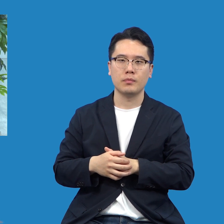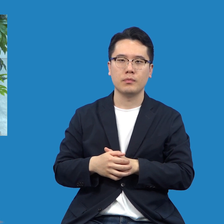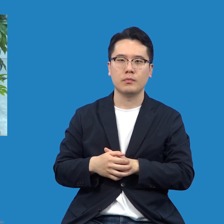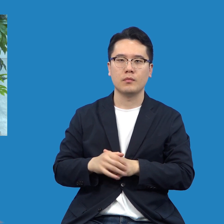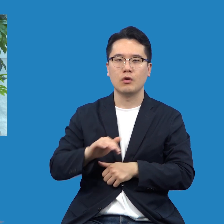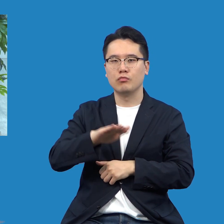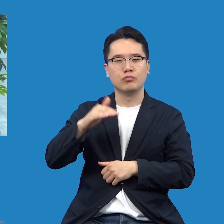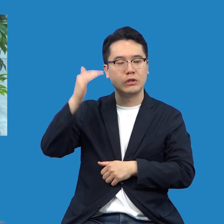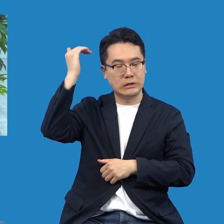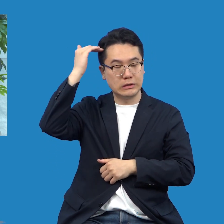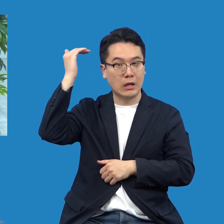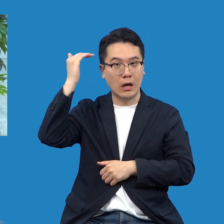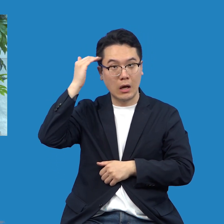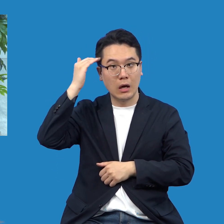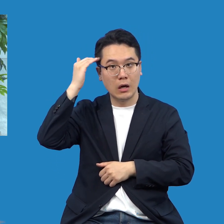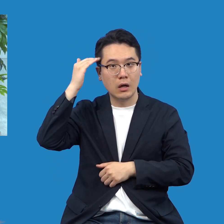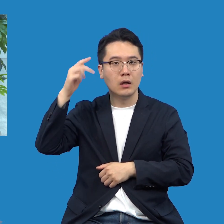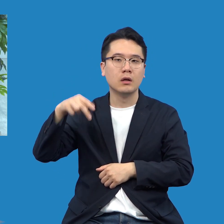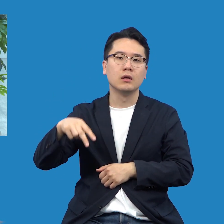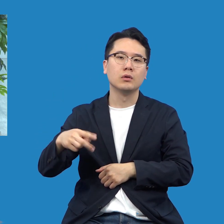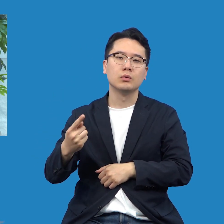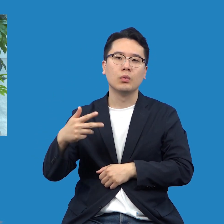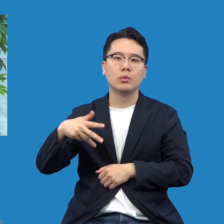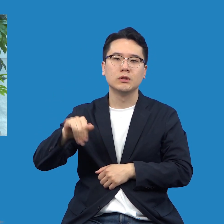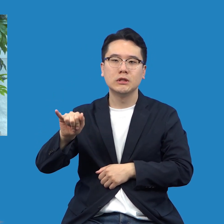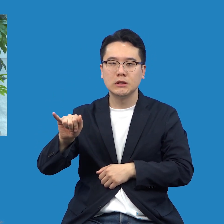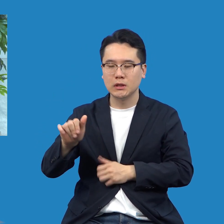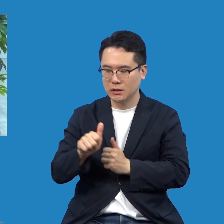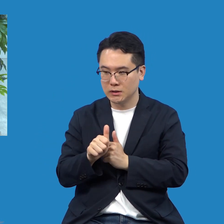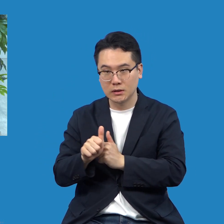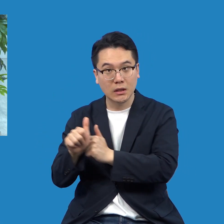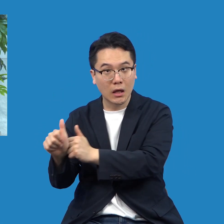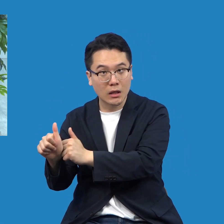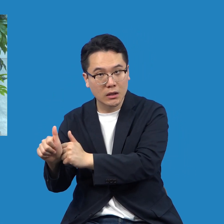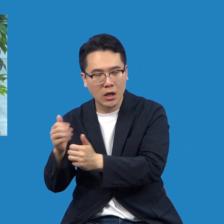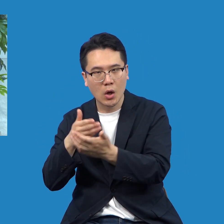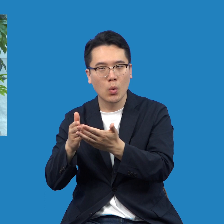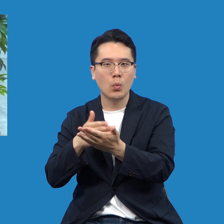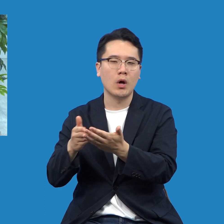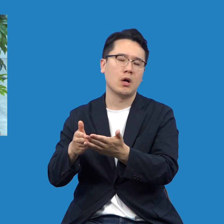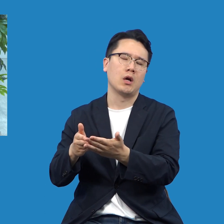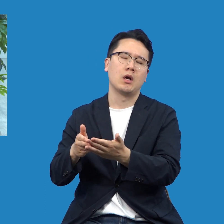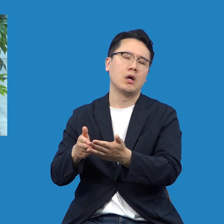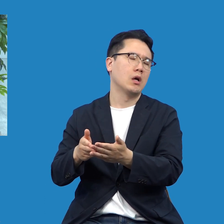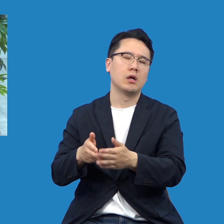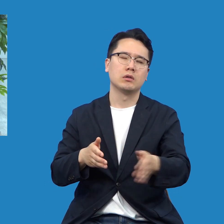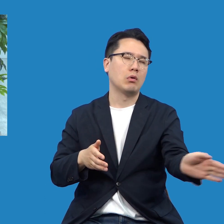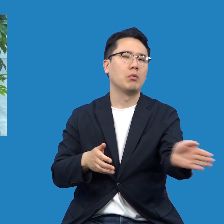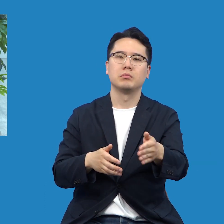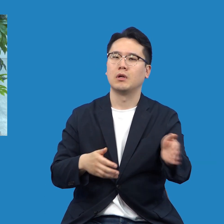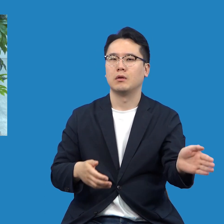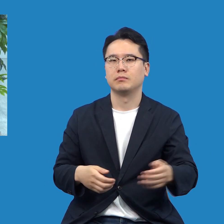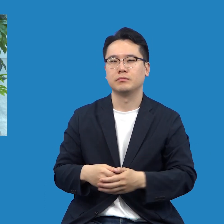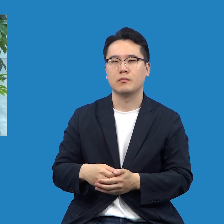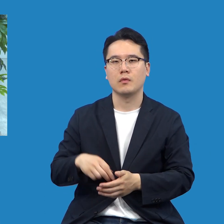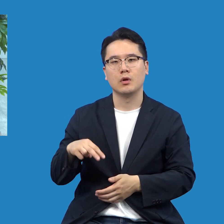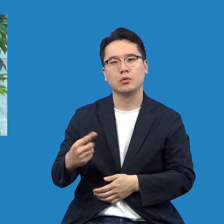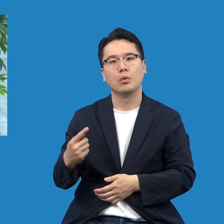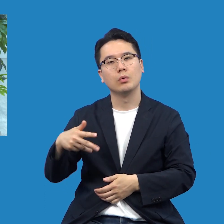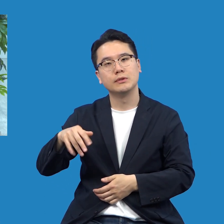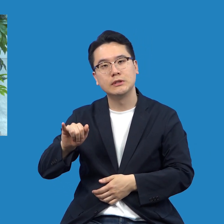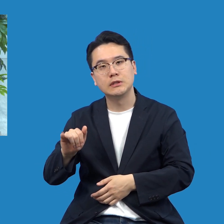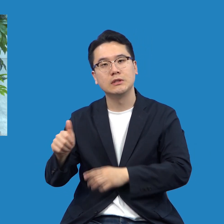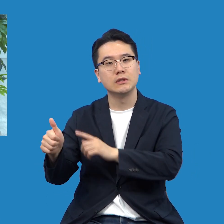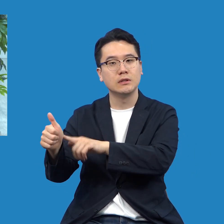우리나라에서 소치를 따를 만한 화가가 없다. 소치의 그림이 내 것보다